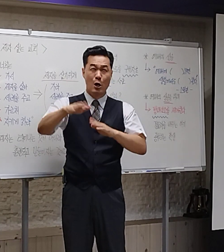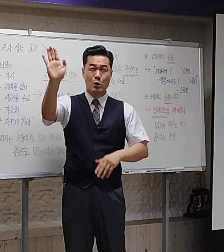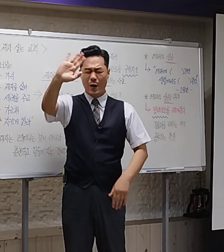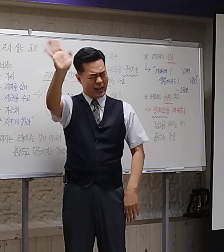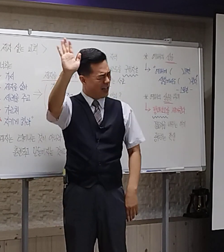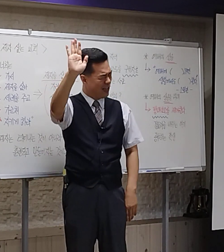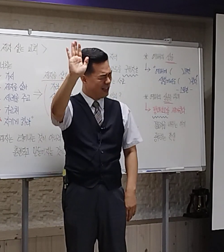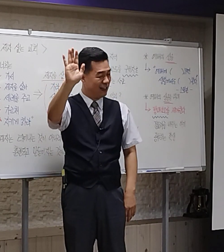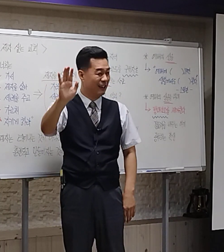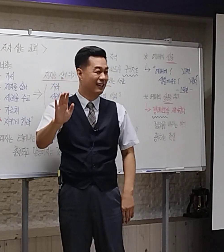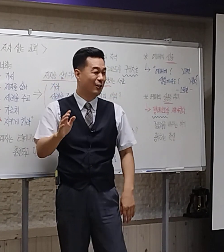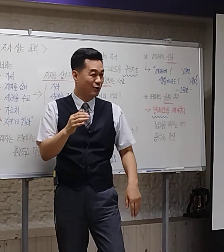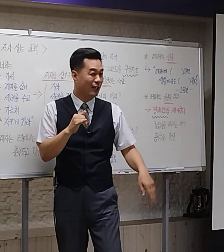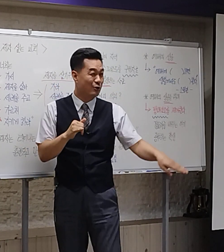교회 안 가. 이럴 수 있겠죠.